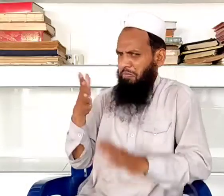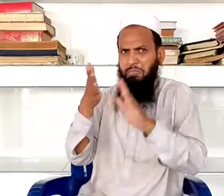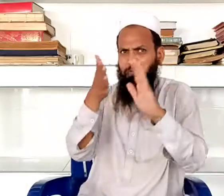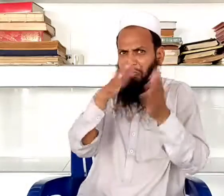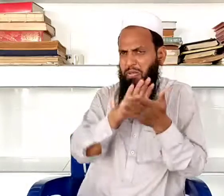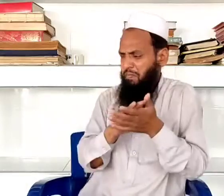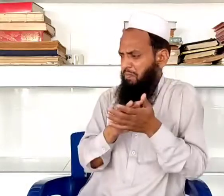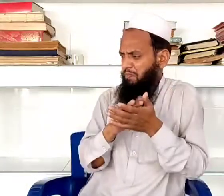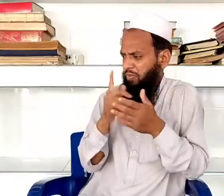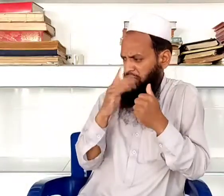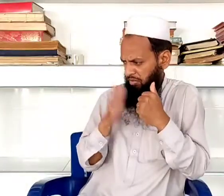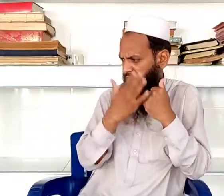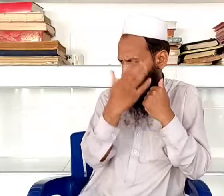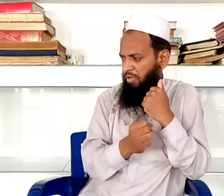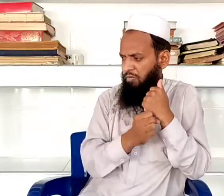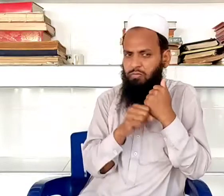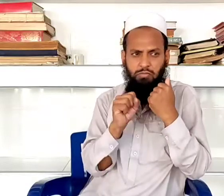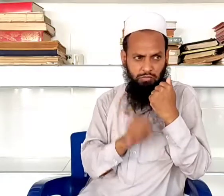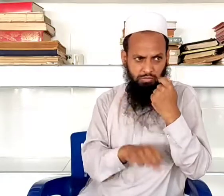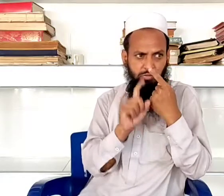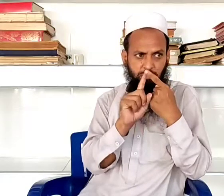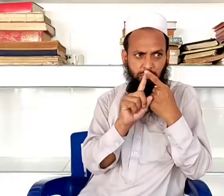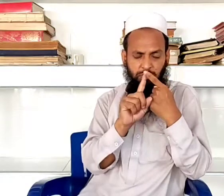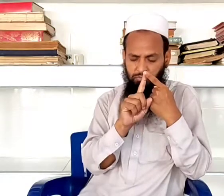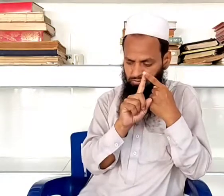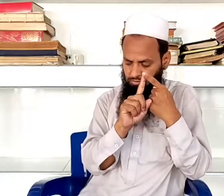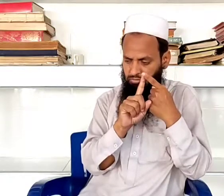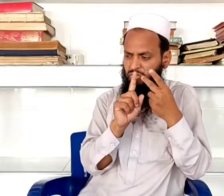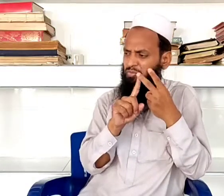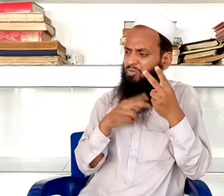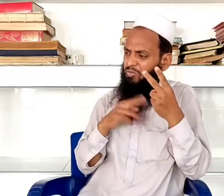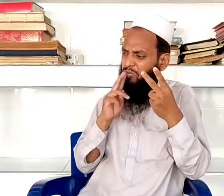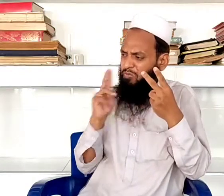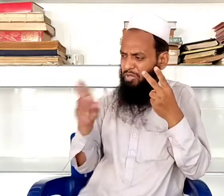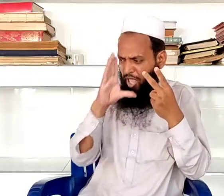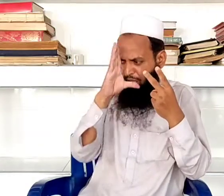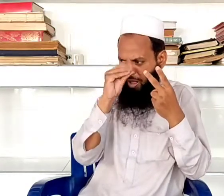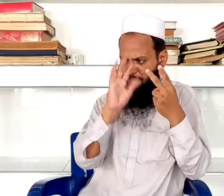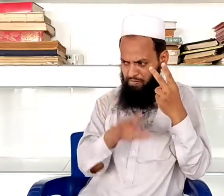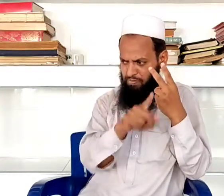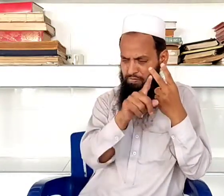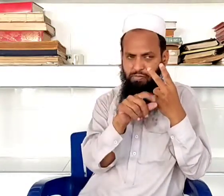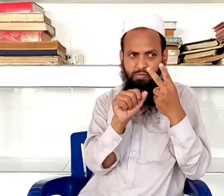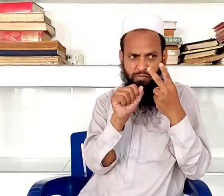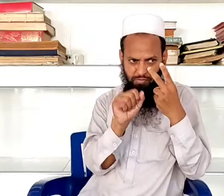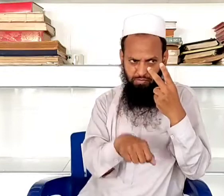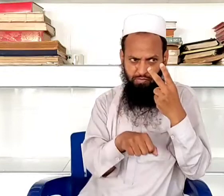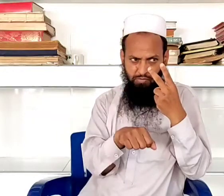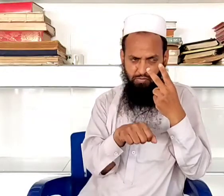जिंदा है, कहिंदी है बिल्कुल ठीक है। जनाबे अली रज़ी अल्लाह तआला अन्हु फरमांदे ने, लगता है गोदियां दो या दो तो ज्यादा बेटियां